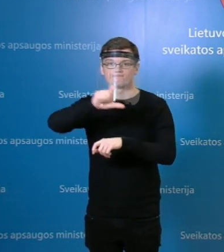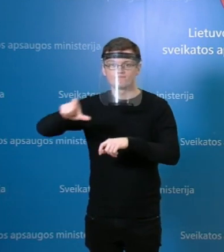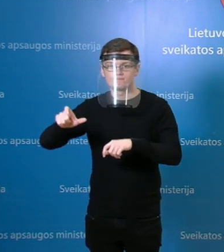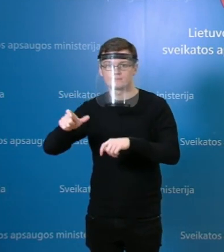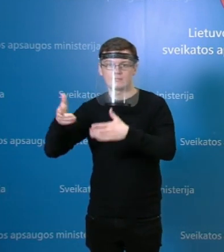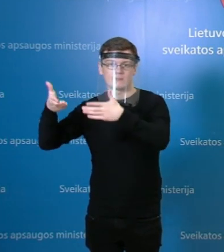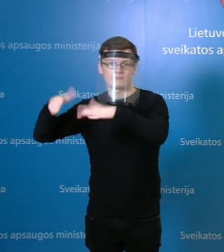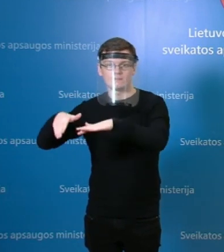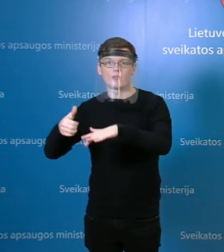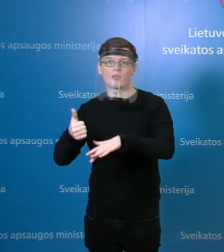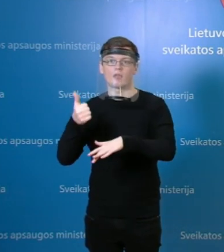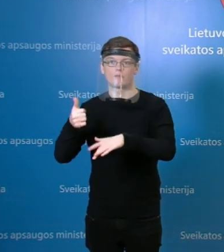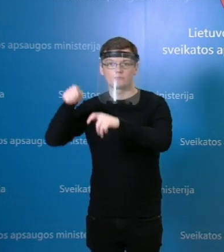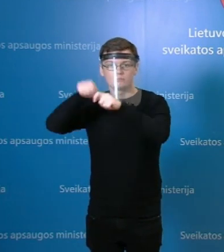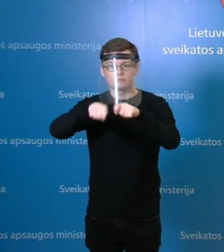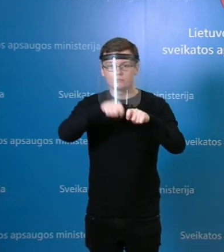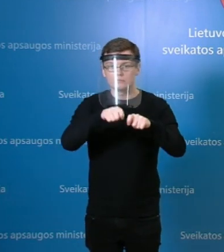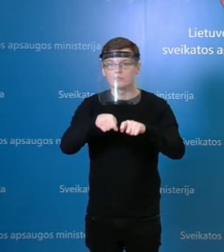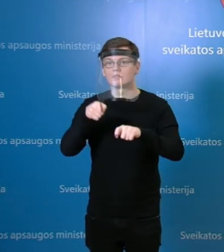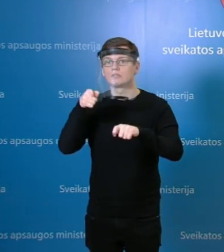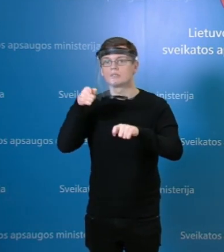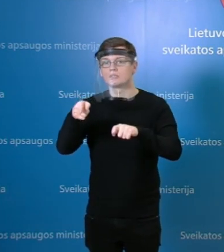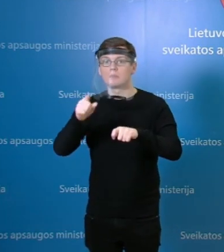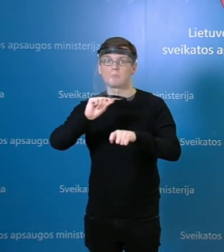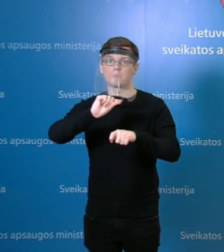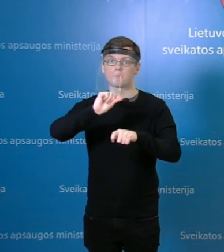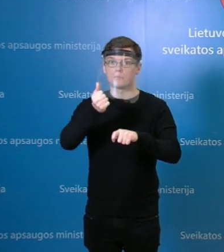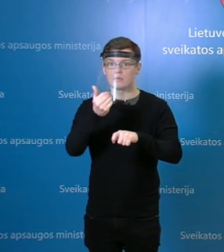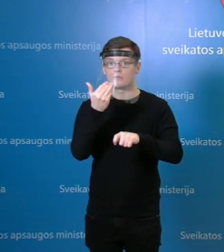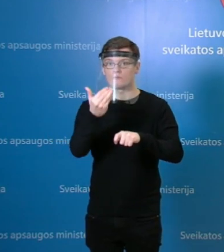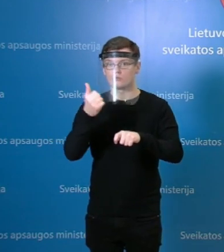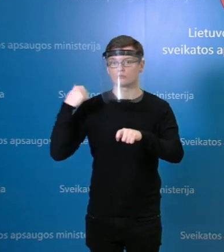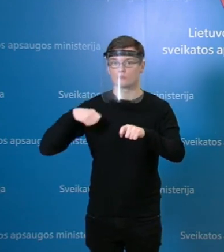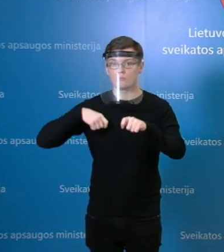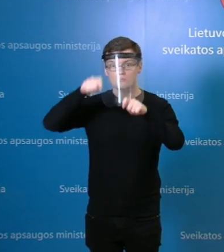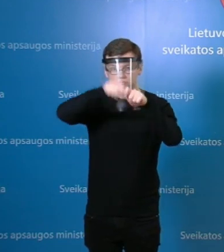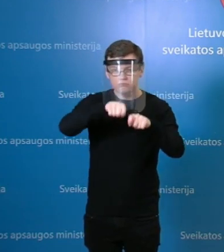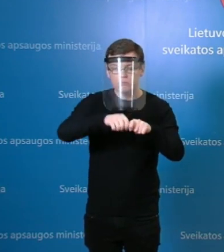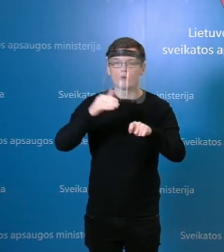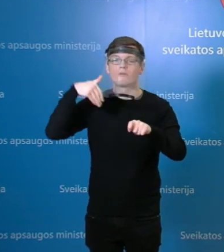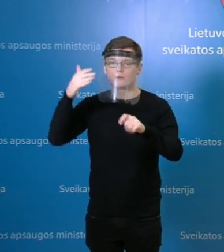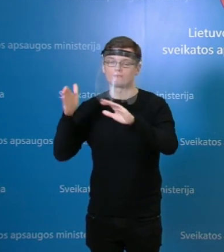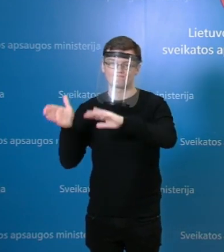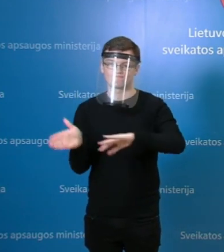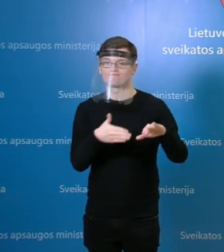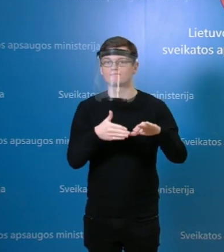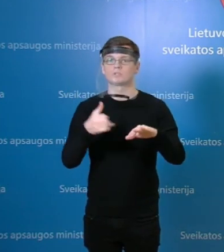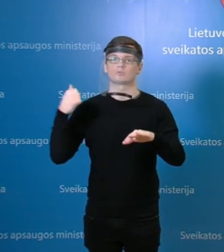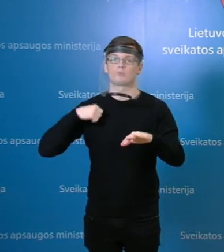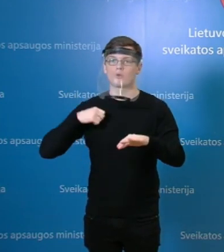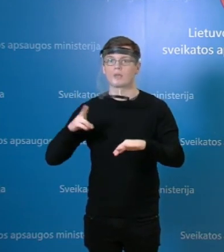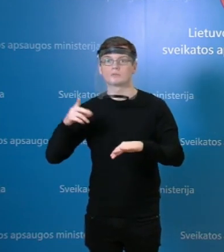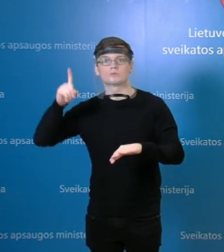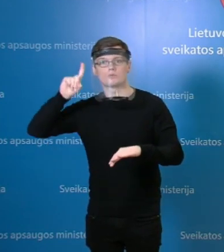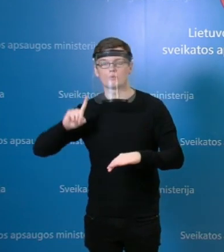po to, kai bus ištirti pirmieji mano paminėti asmenys. Tai tikrai kvieščiau elgtis atsakingai